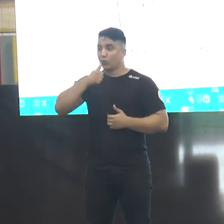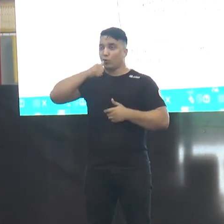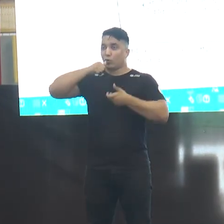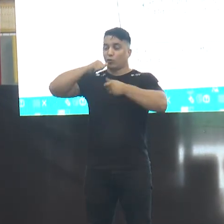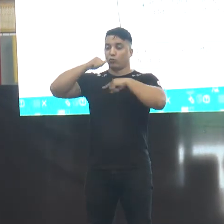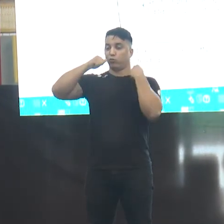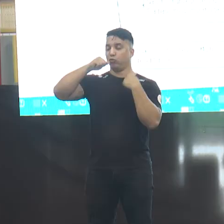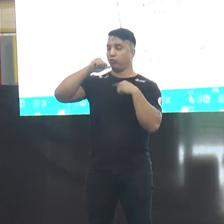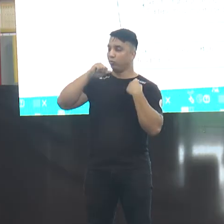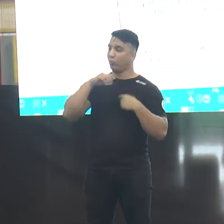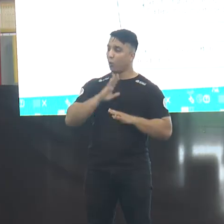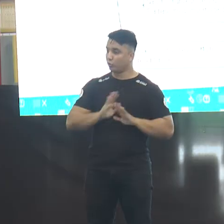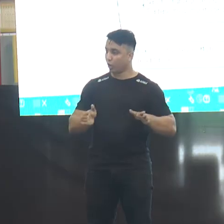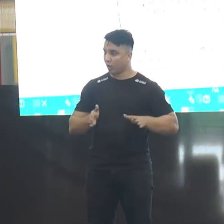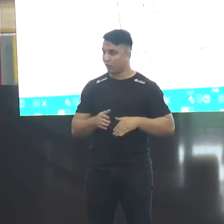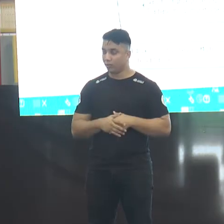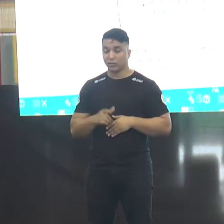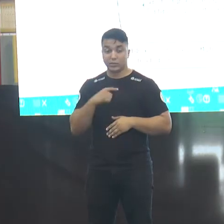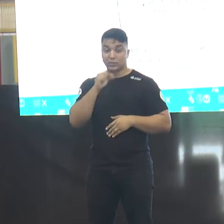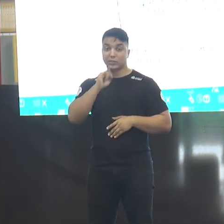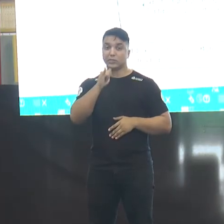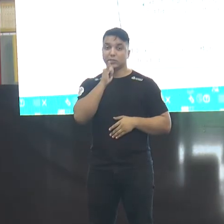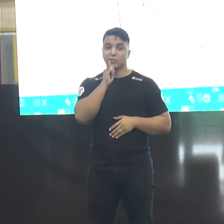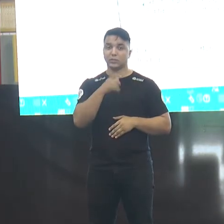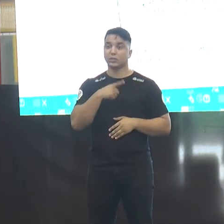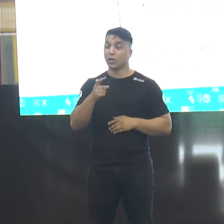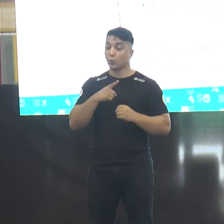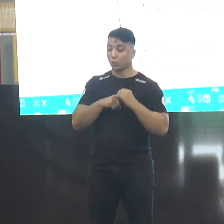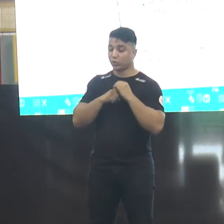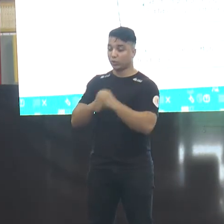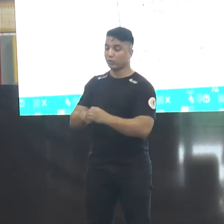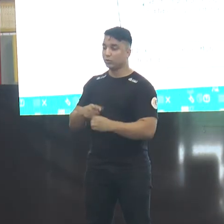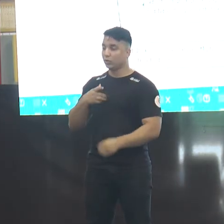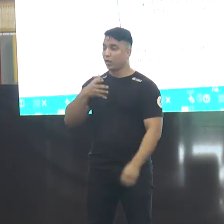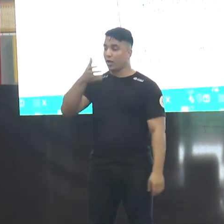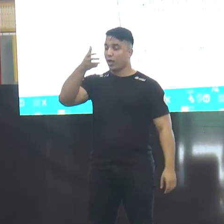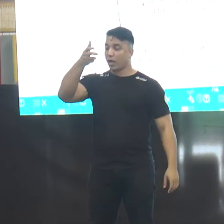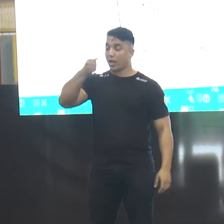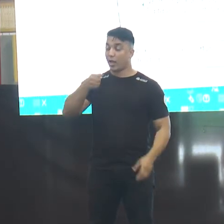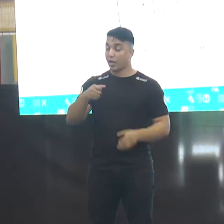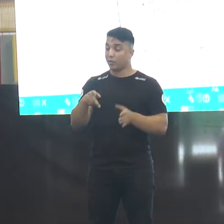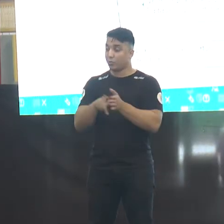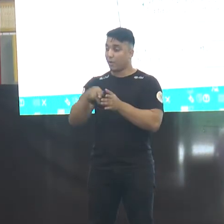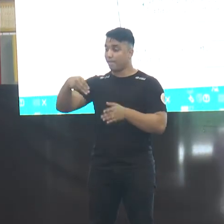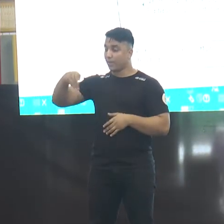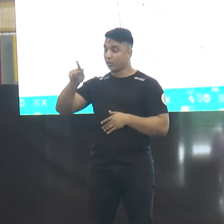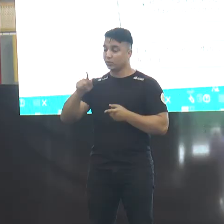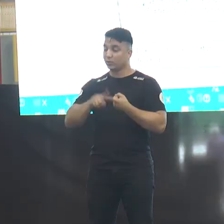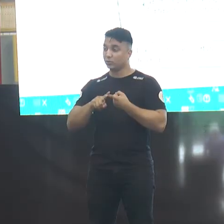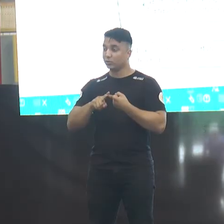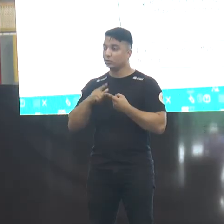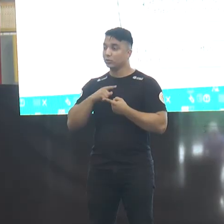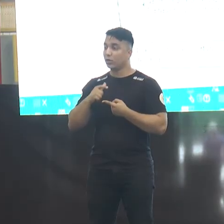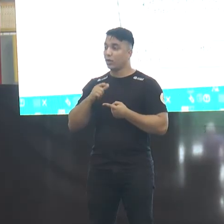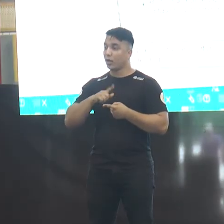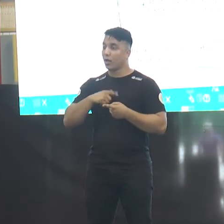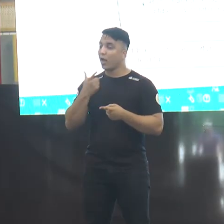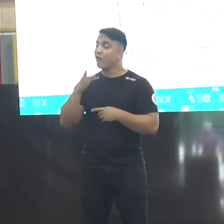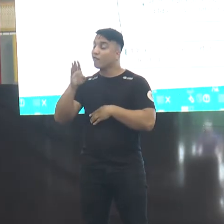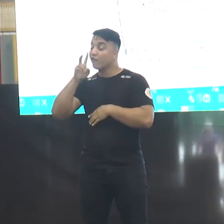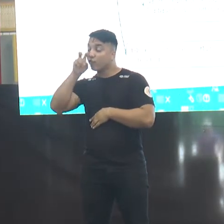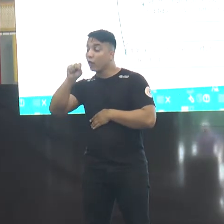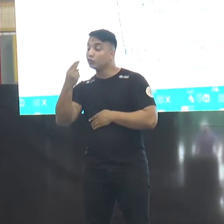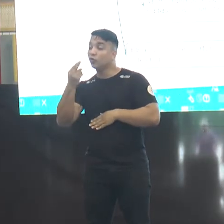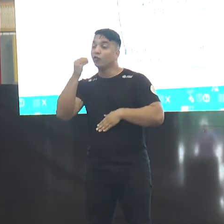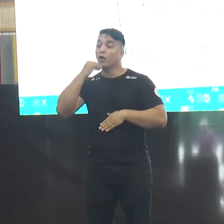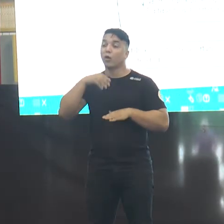morrendo. Agora, se eu quiser neutralizar leite de magnésia é uma base forte ou